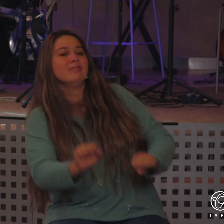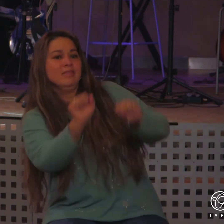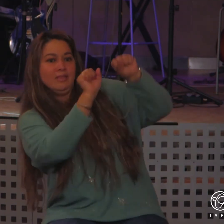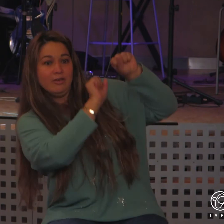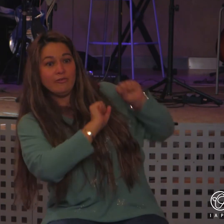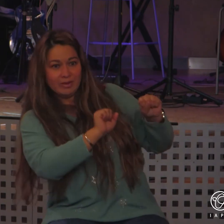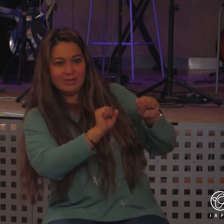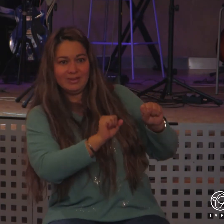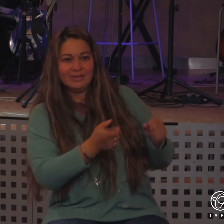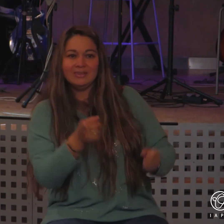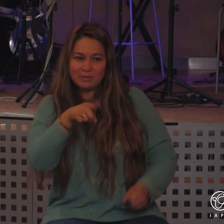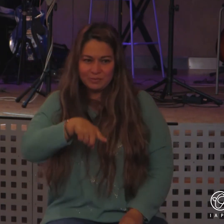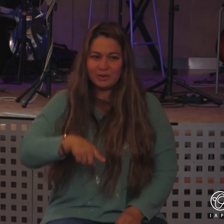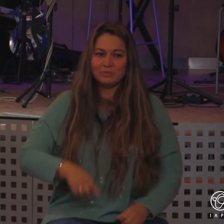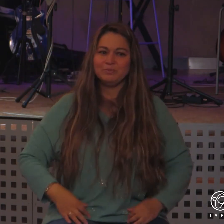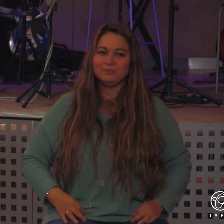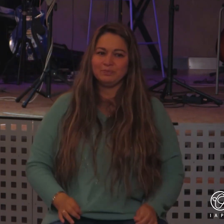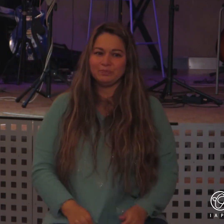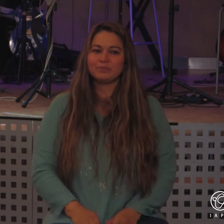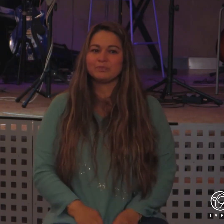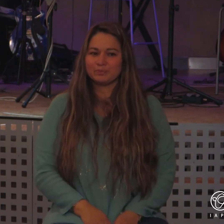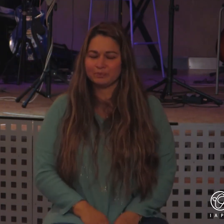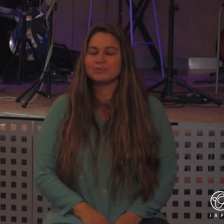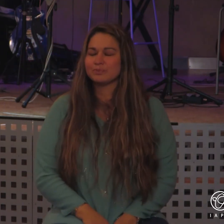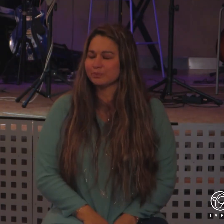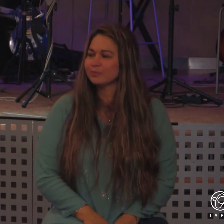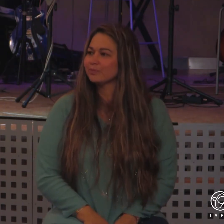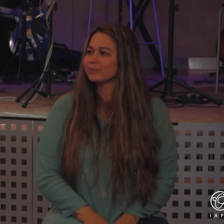Y vas a entender el porqué.